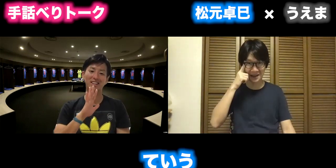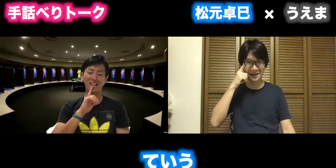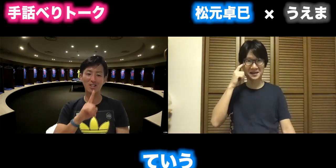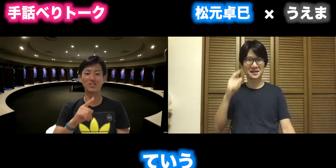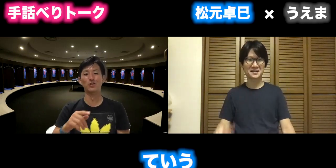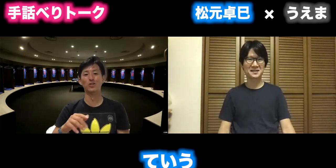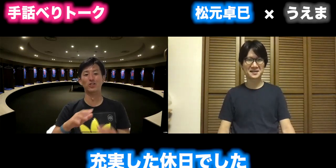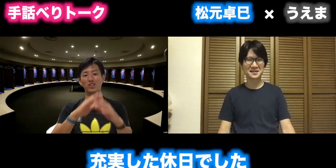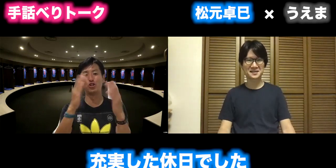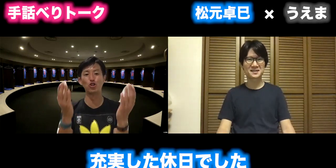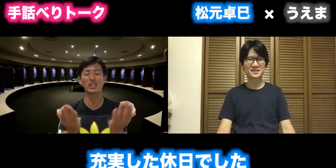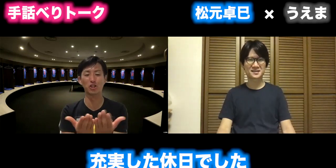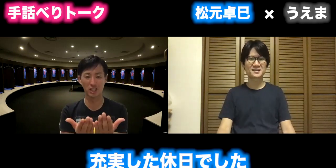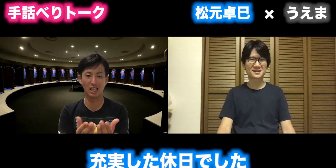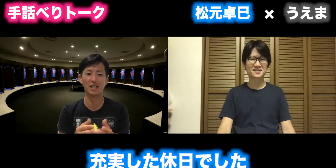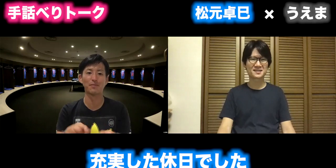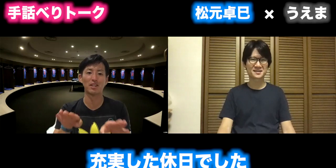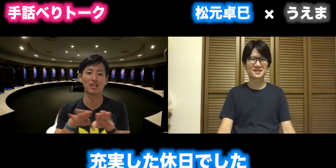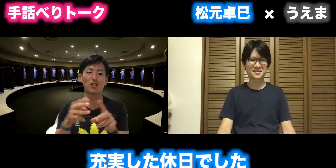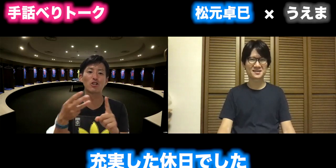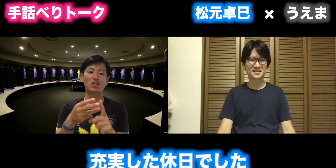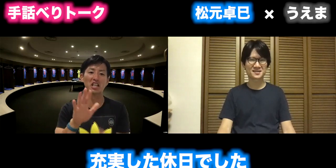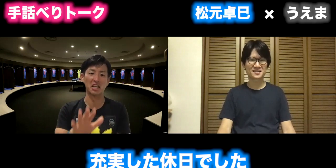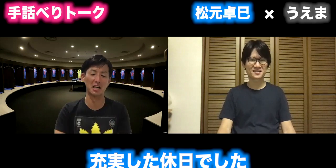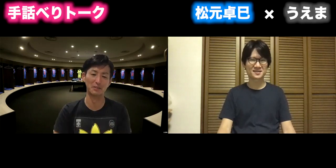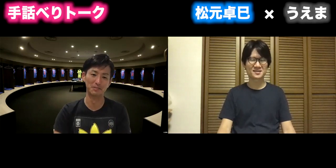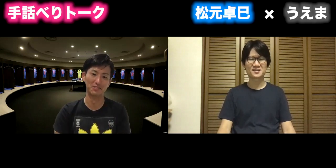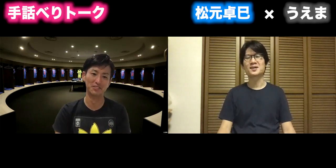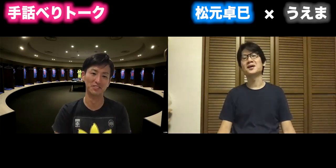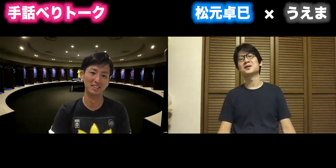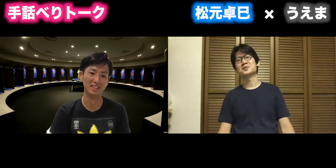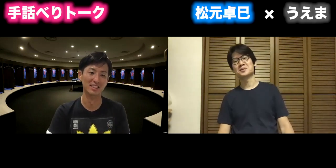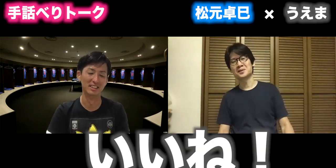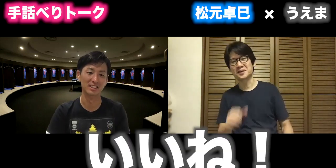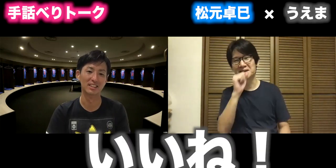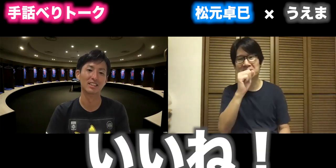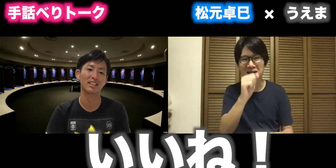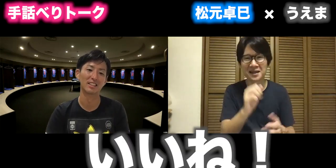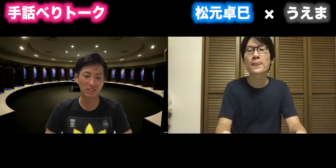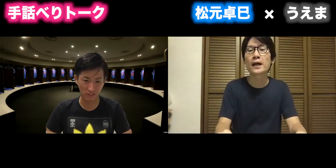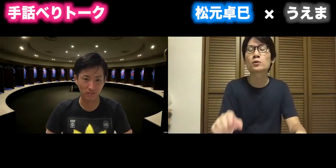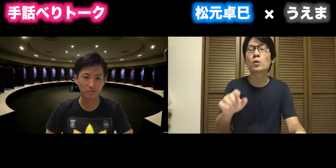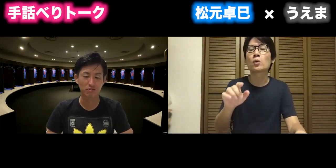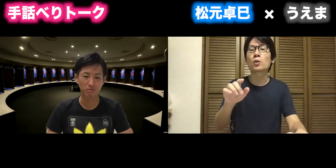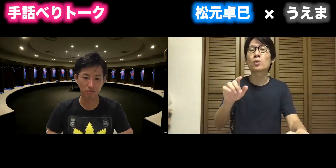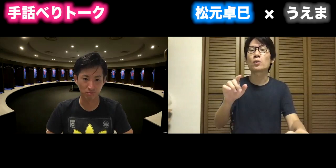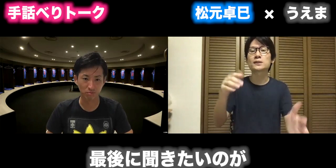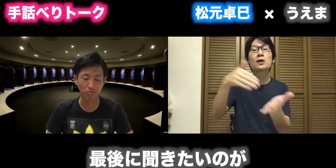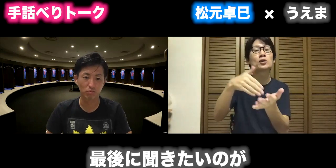いうもう充実した休日でしたんあじゃあ b 8